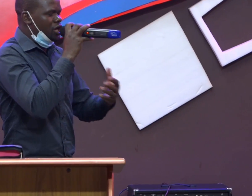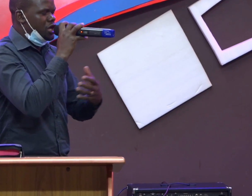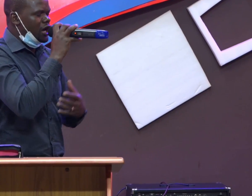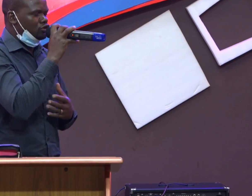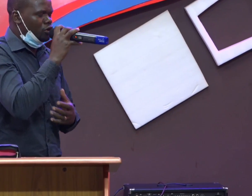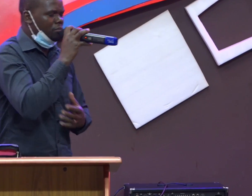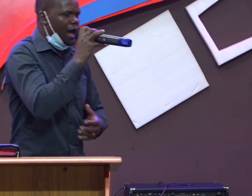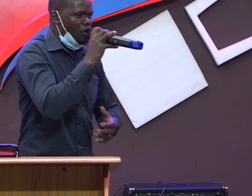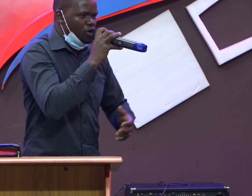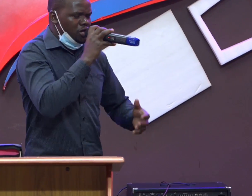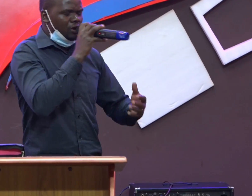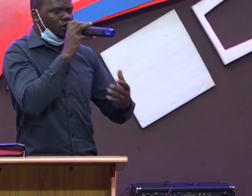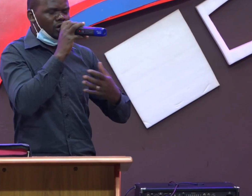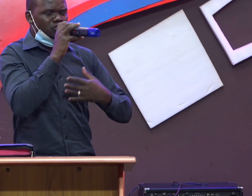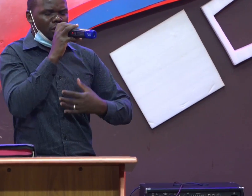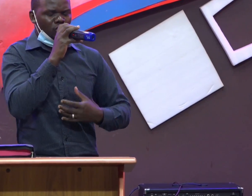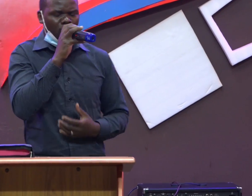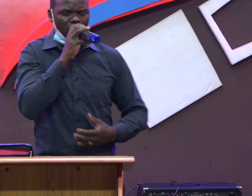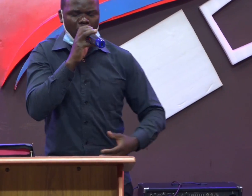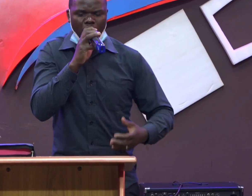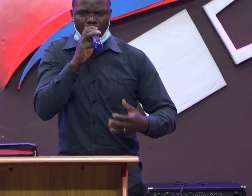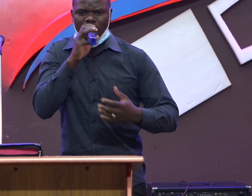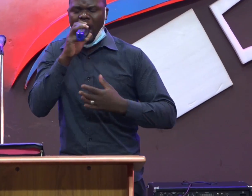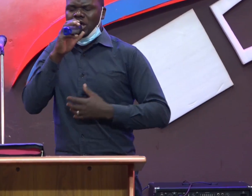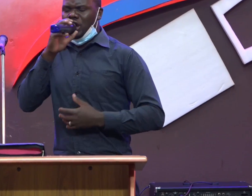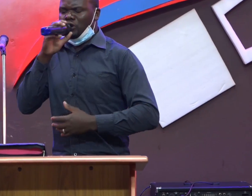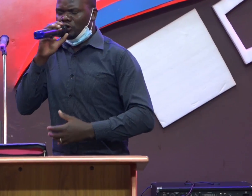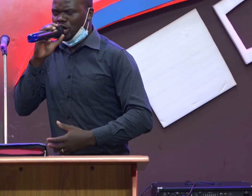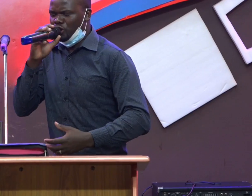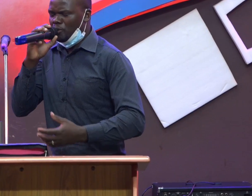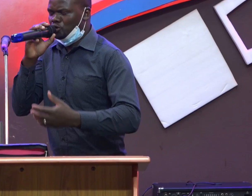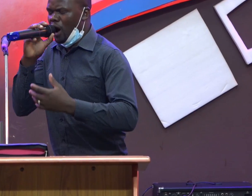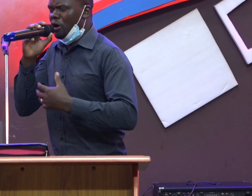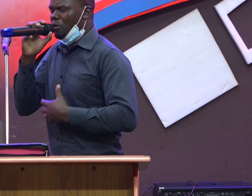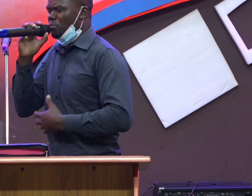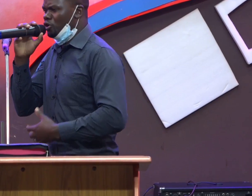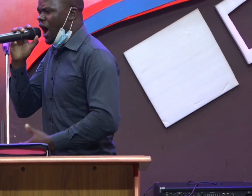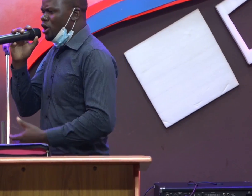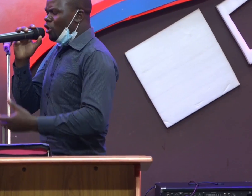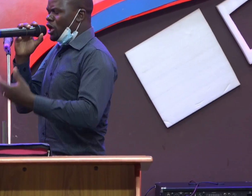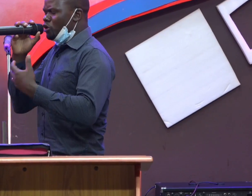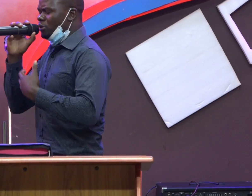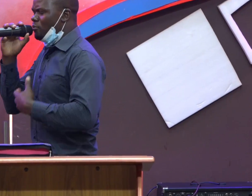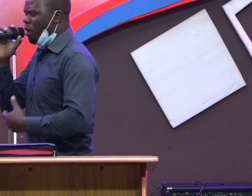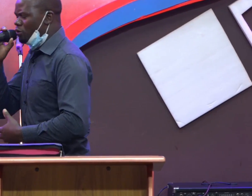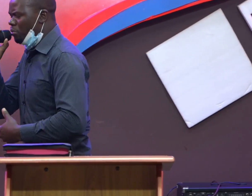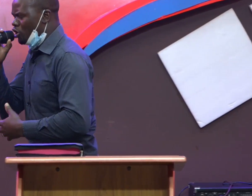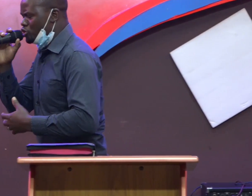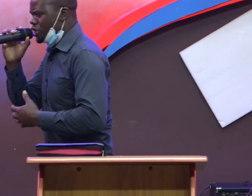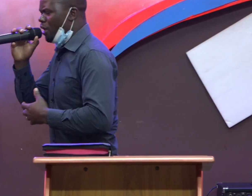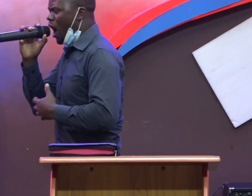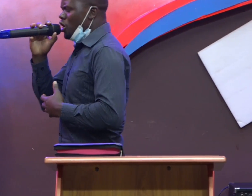jango koleze katonda mlamu, jango koleze mtu wango womunda, jango koleze mtu wango womunda, koleze mlamu